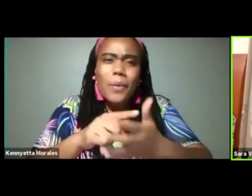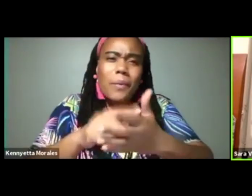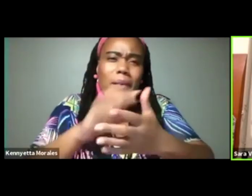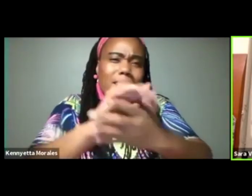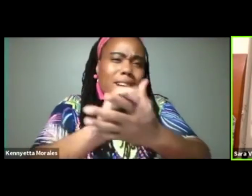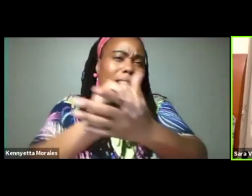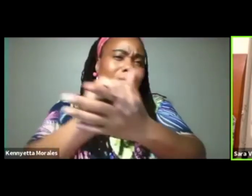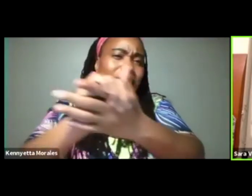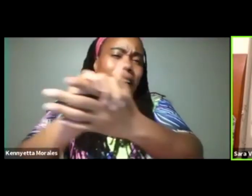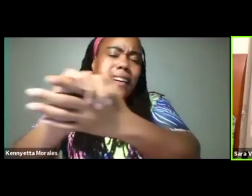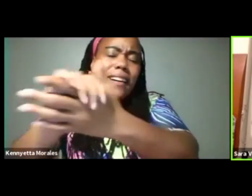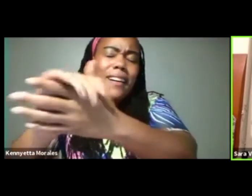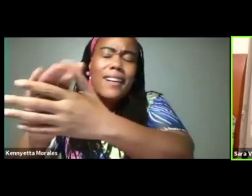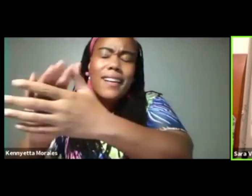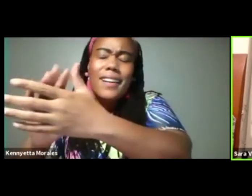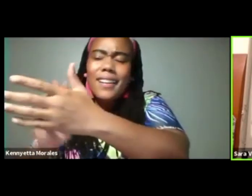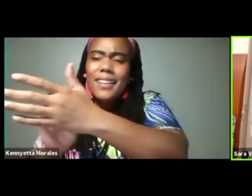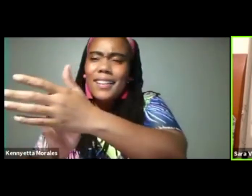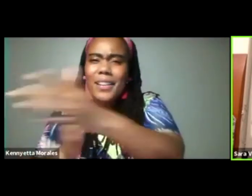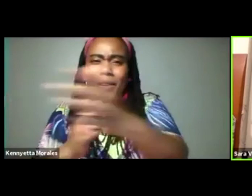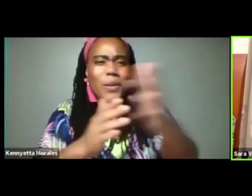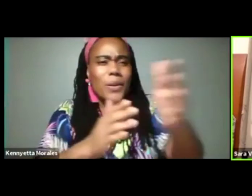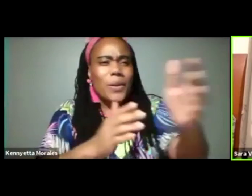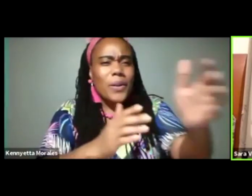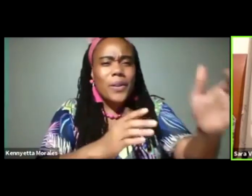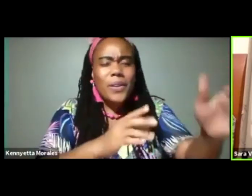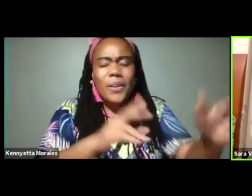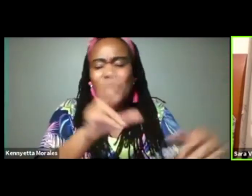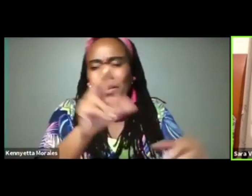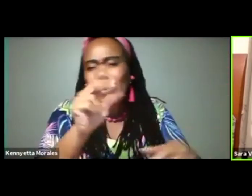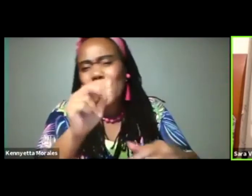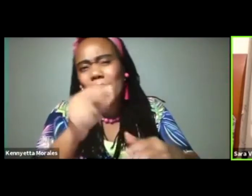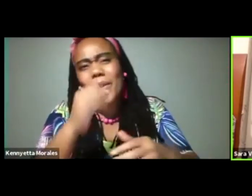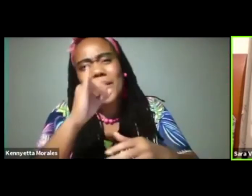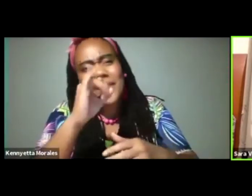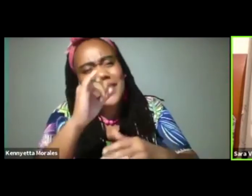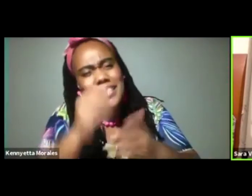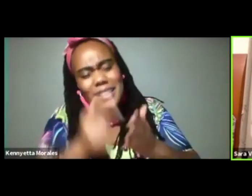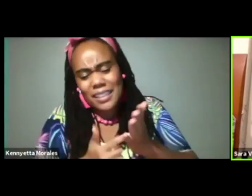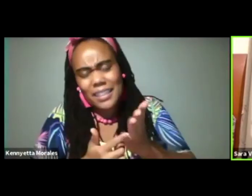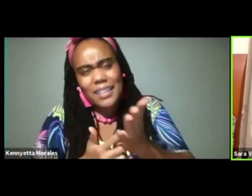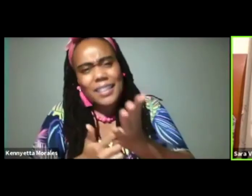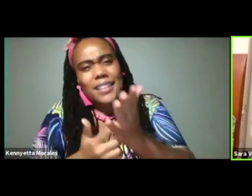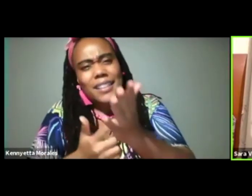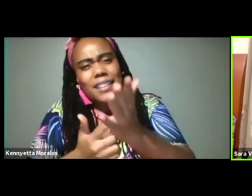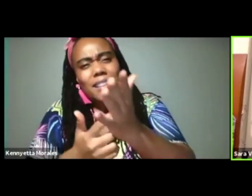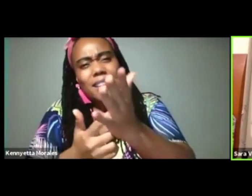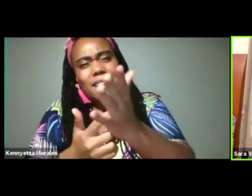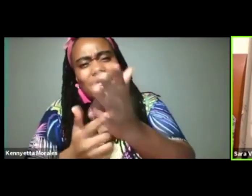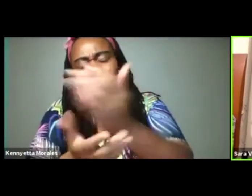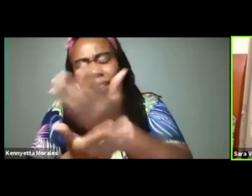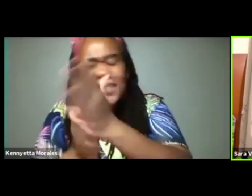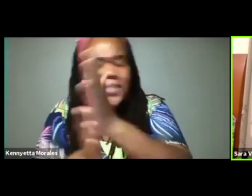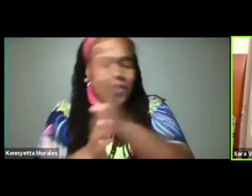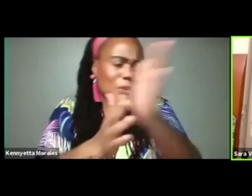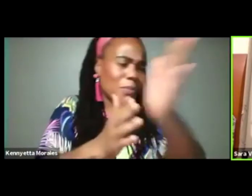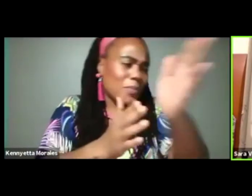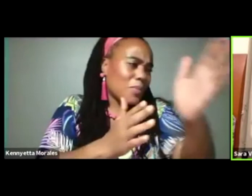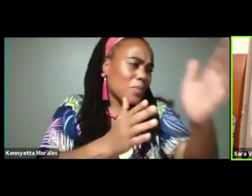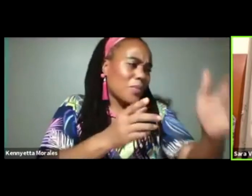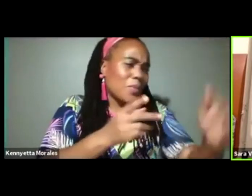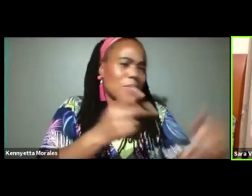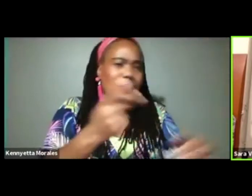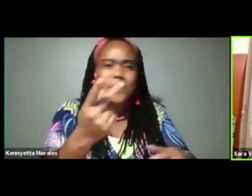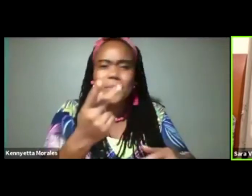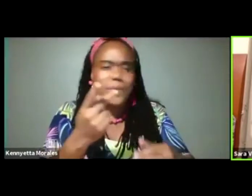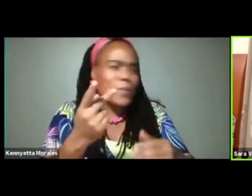mano y comencemos el juego así, más con un